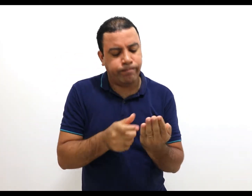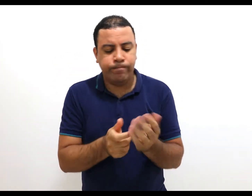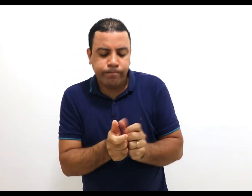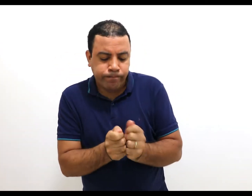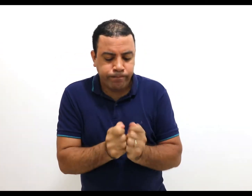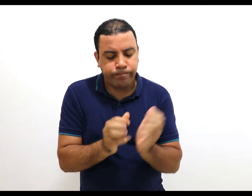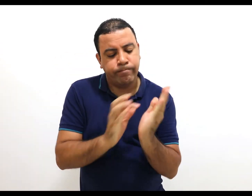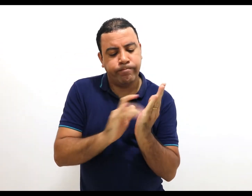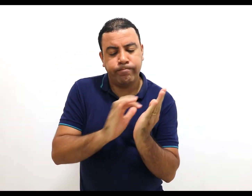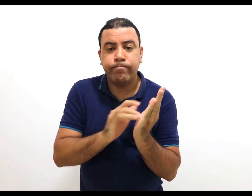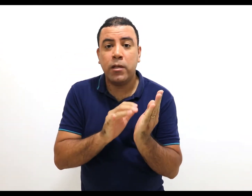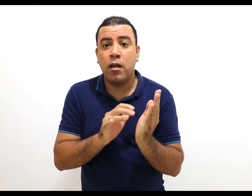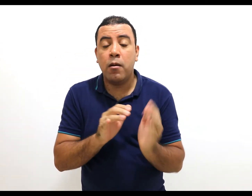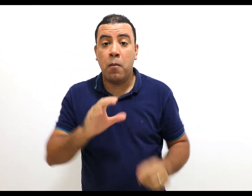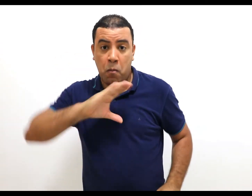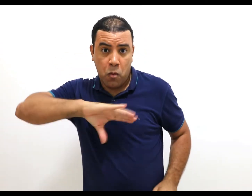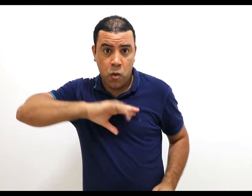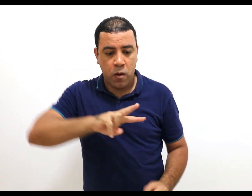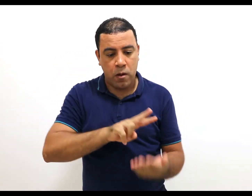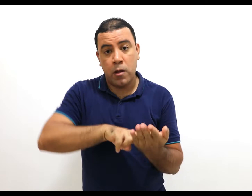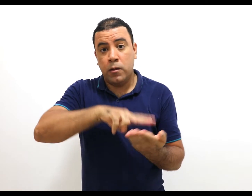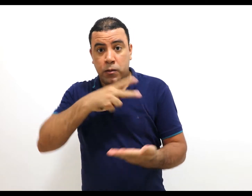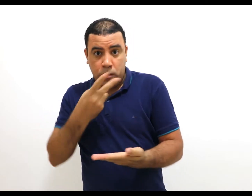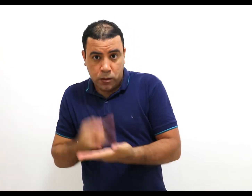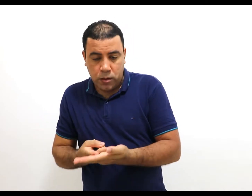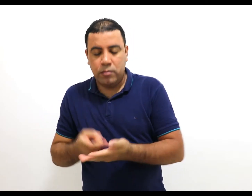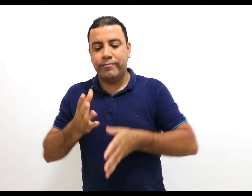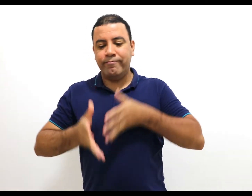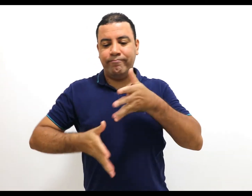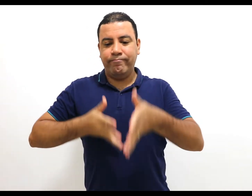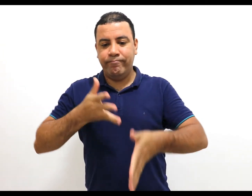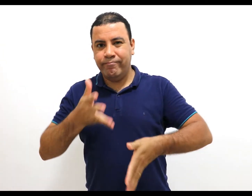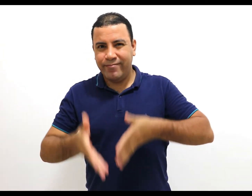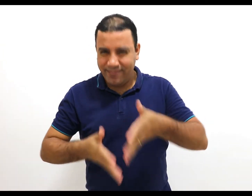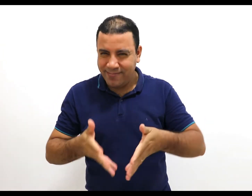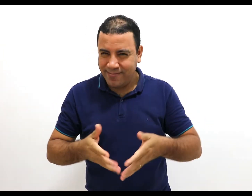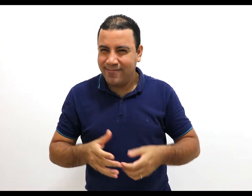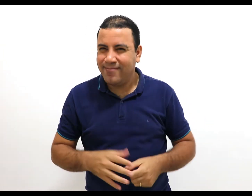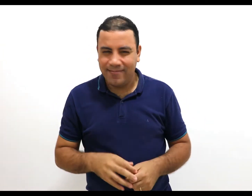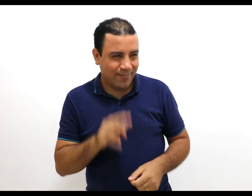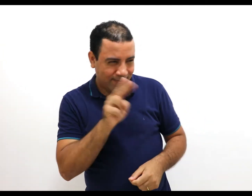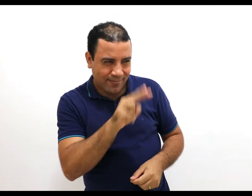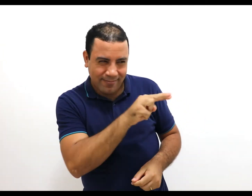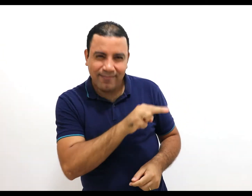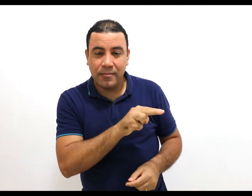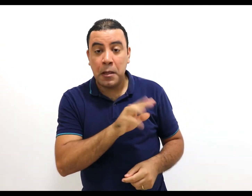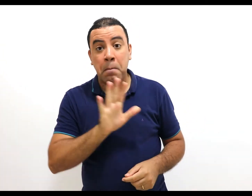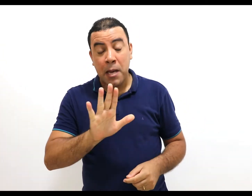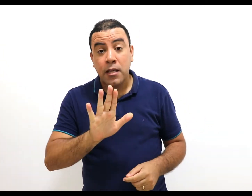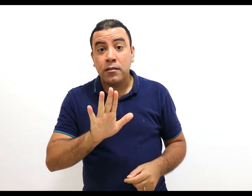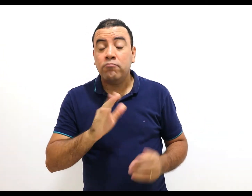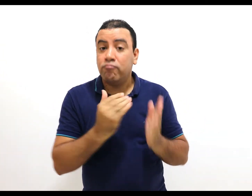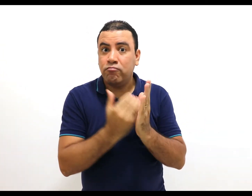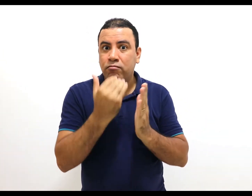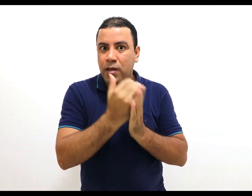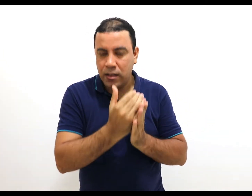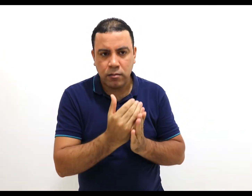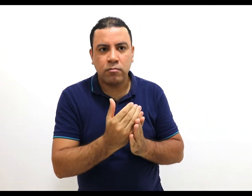utilizando aplicativos que permitem acesso à tradução do português para Libras. E para além